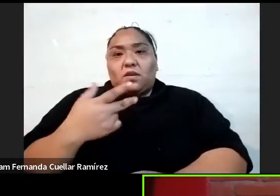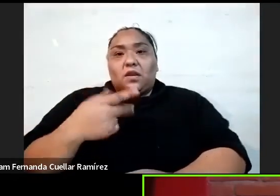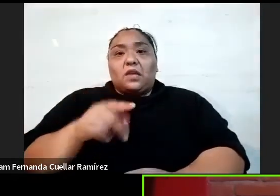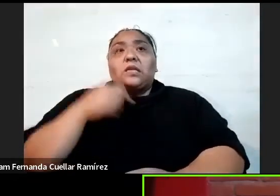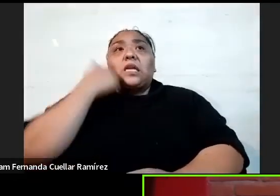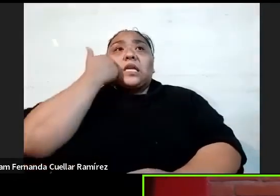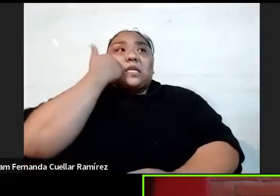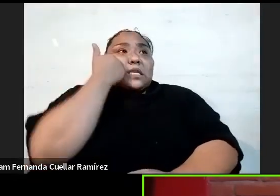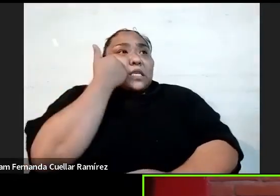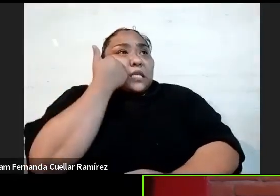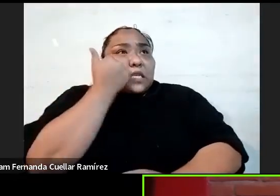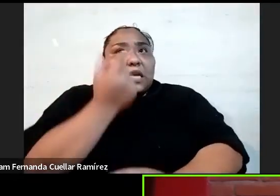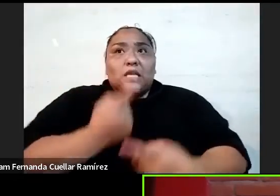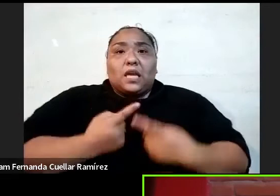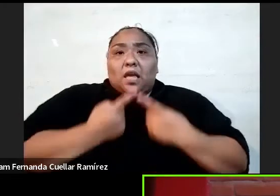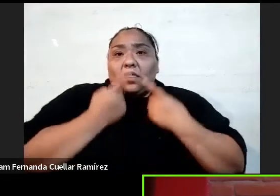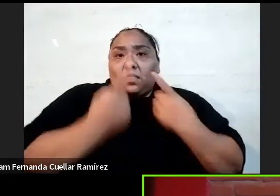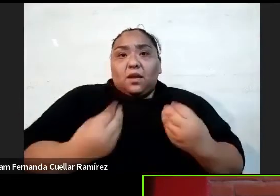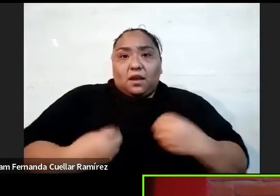razón de existir.